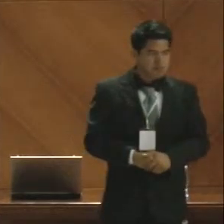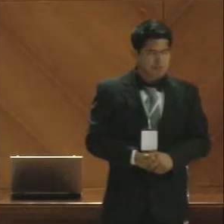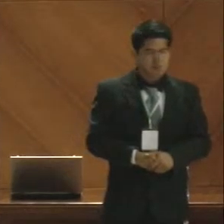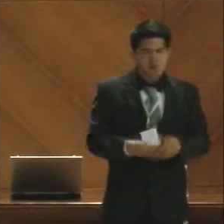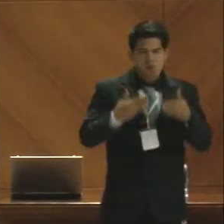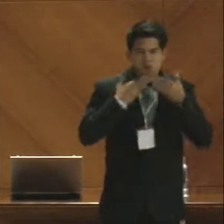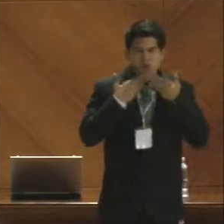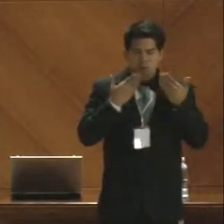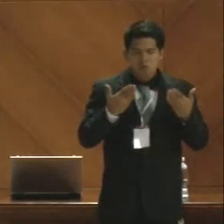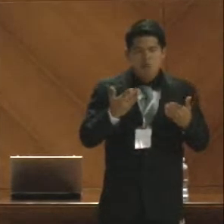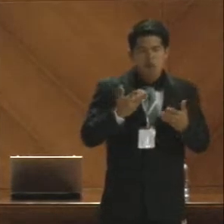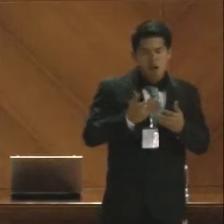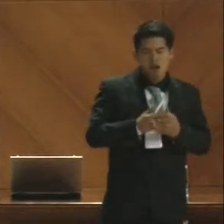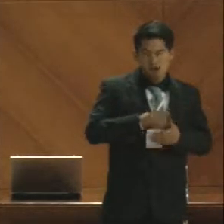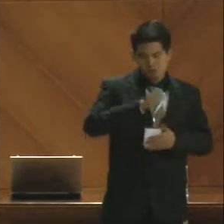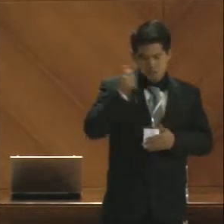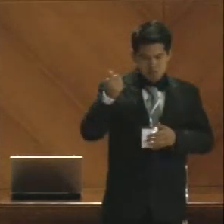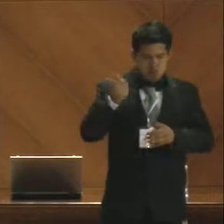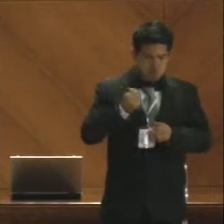Usando software libre hecho en América Latina.